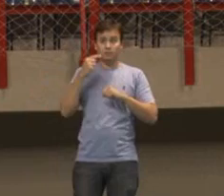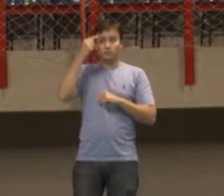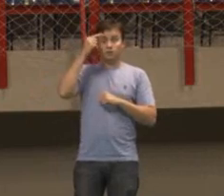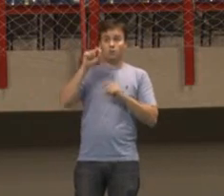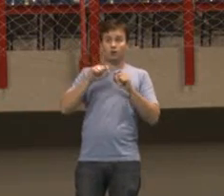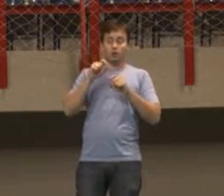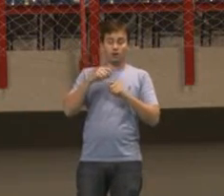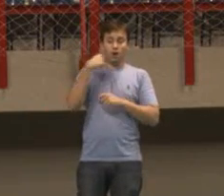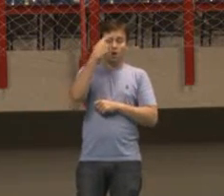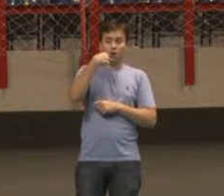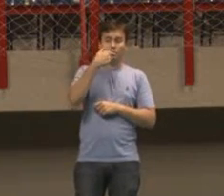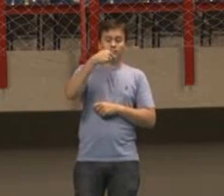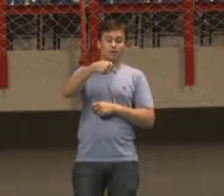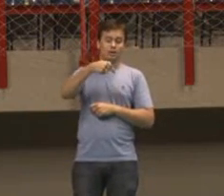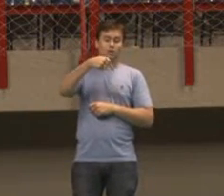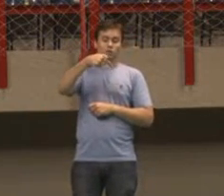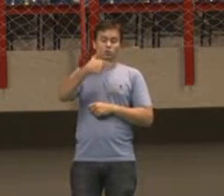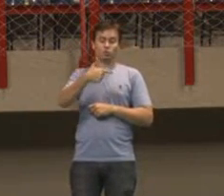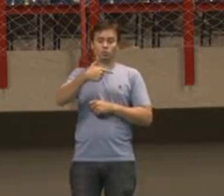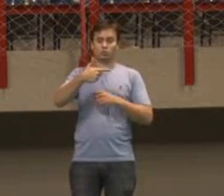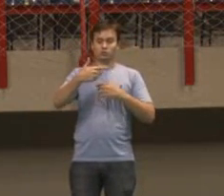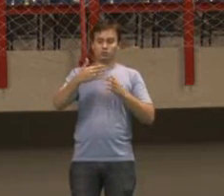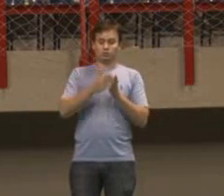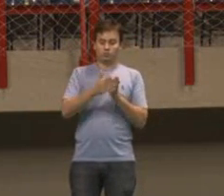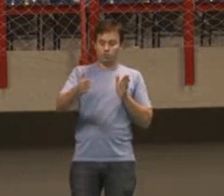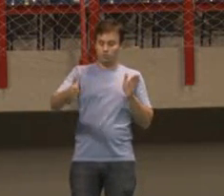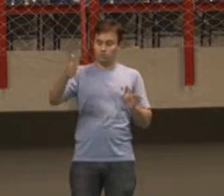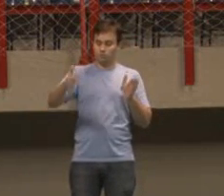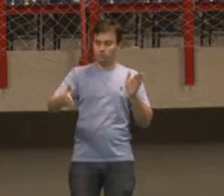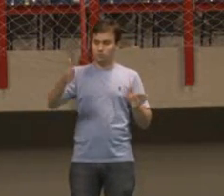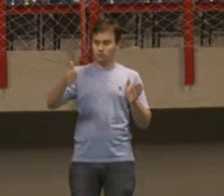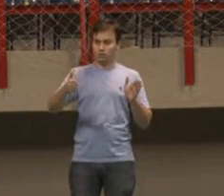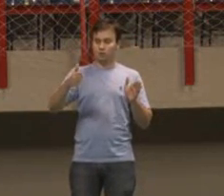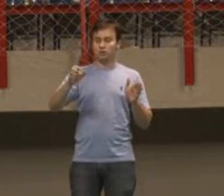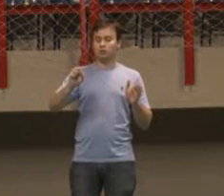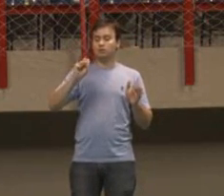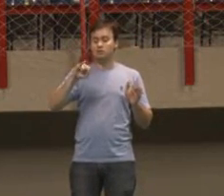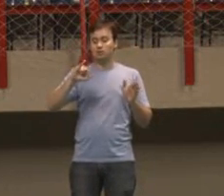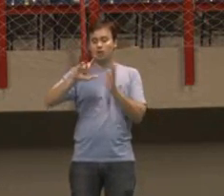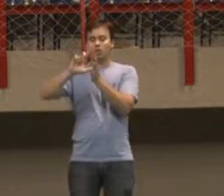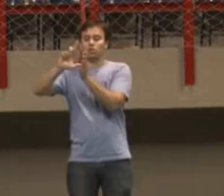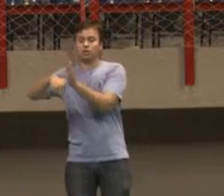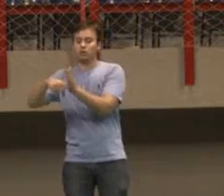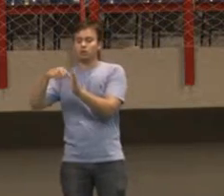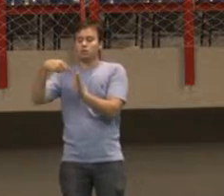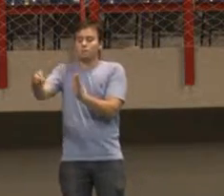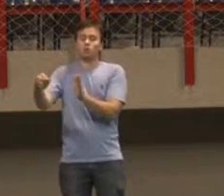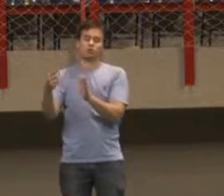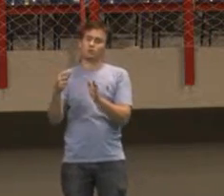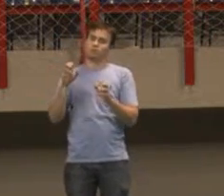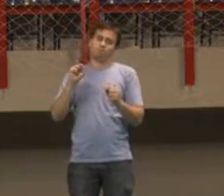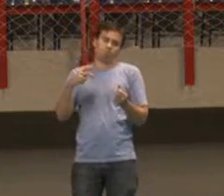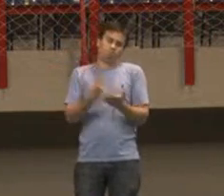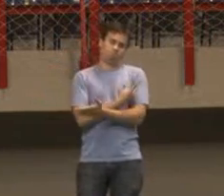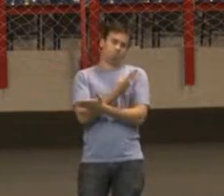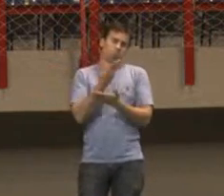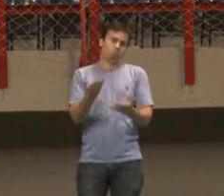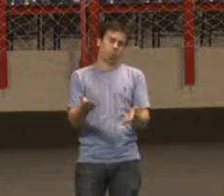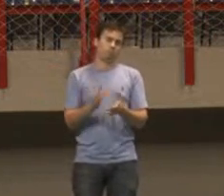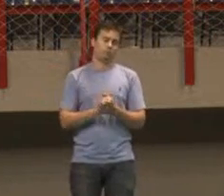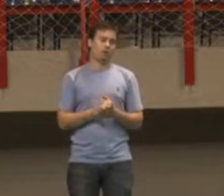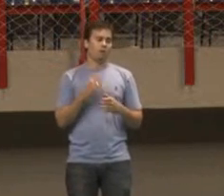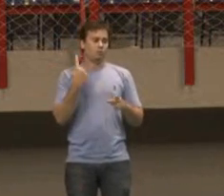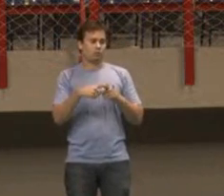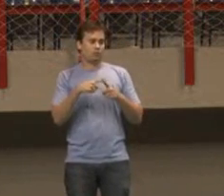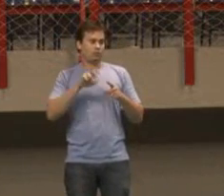72 horas após o evento, tranquilo? Mas para quê? Ora, caso tenha ocorrido a